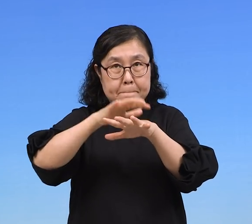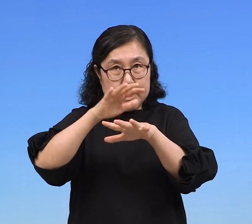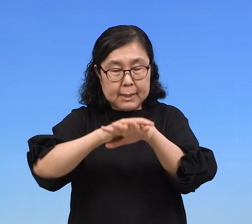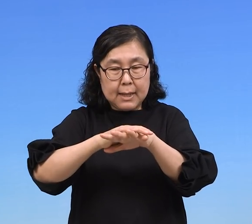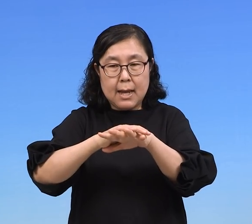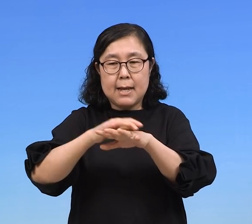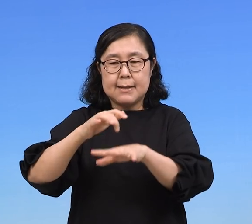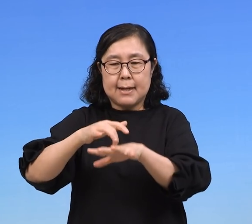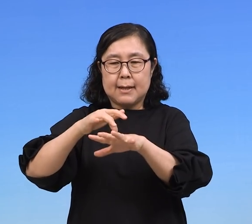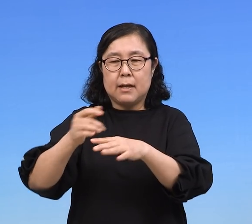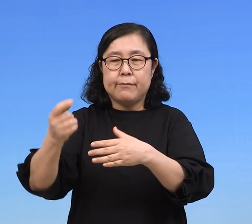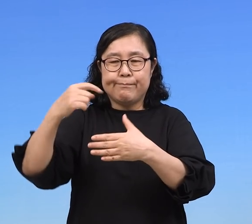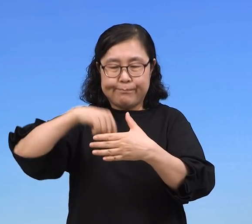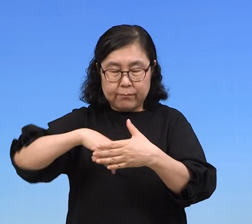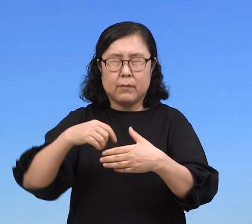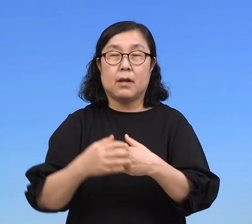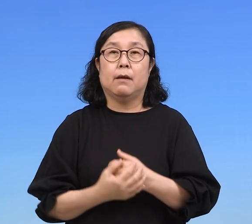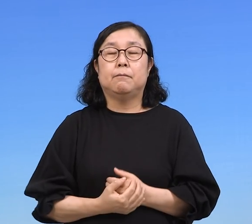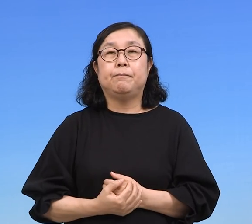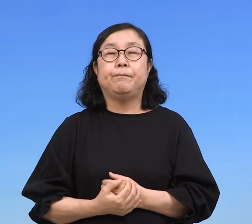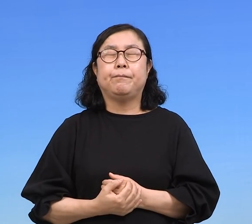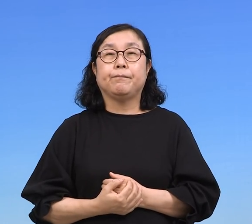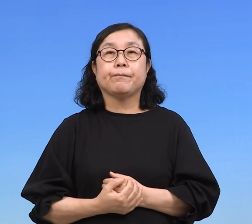사탄의 놀이터가 된다는 겁니다.